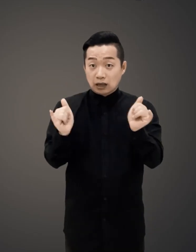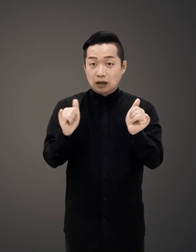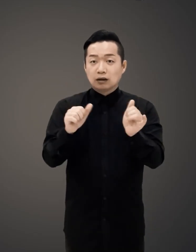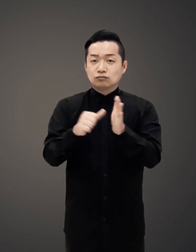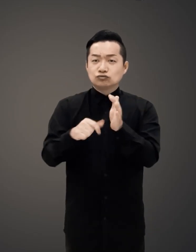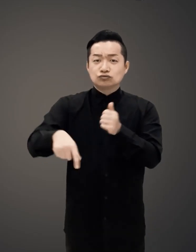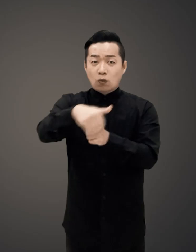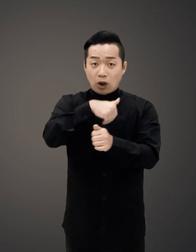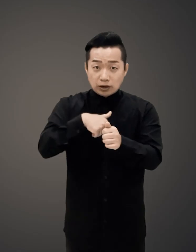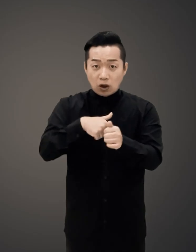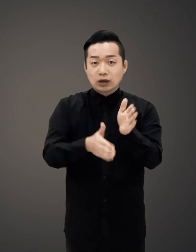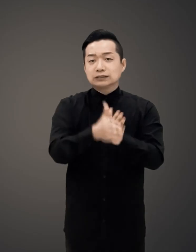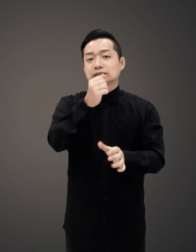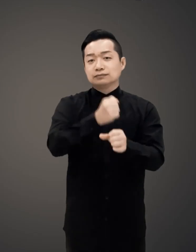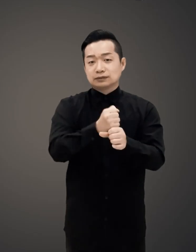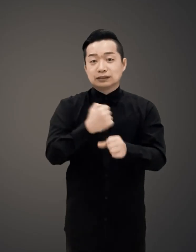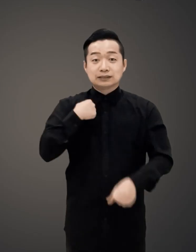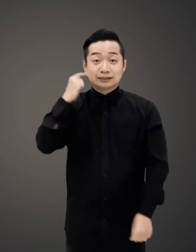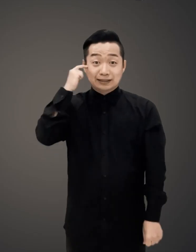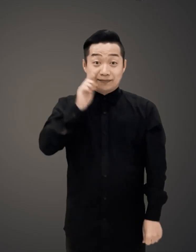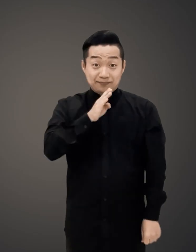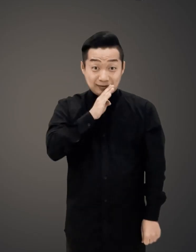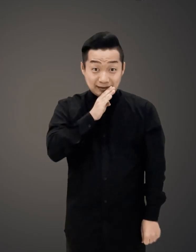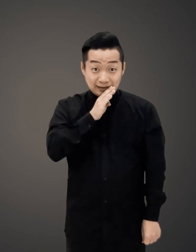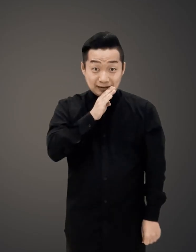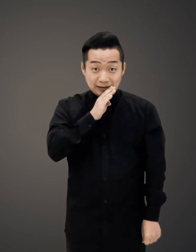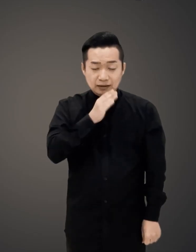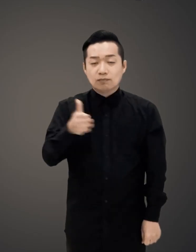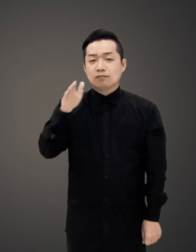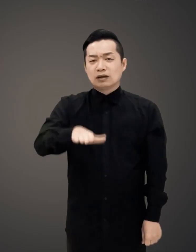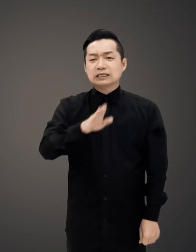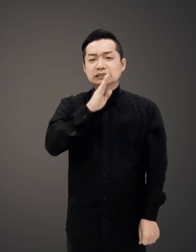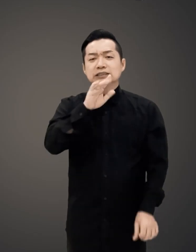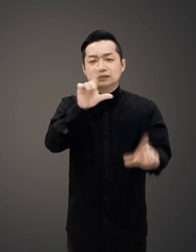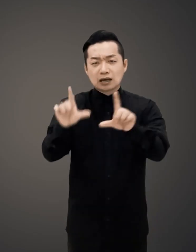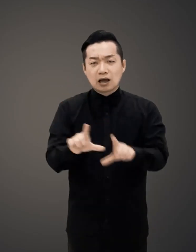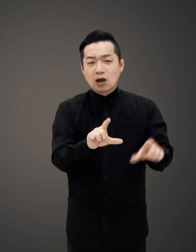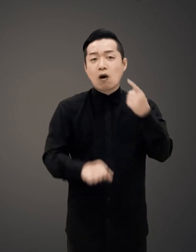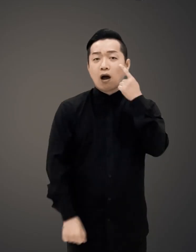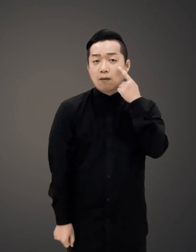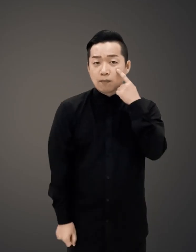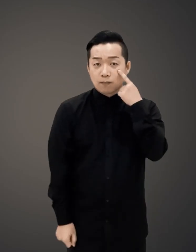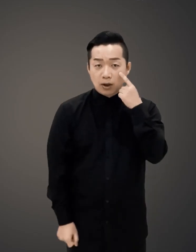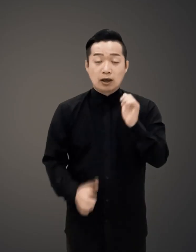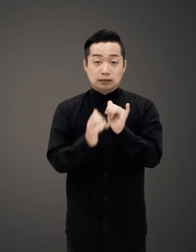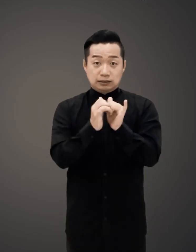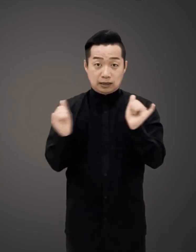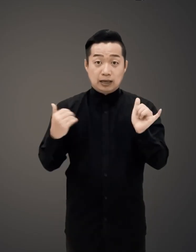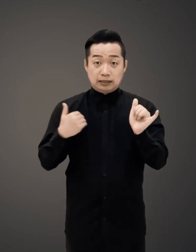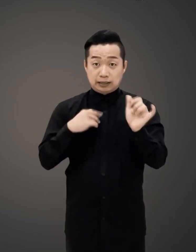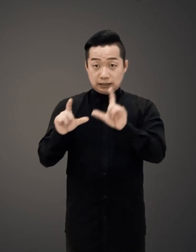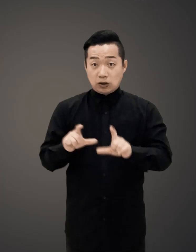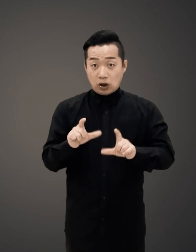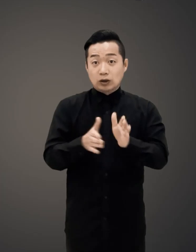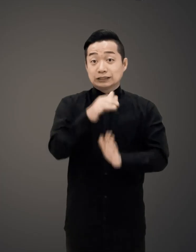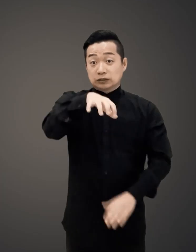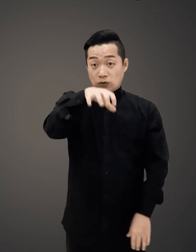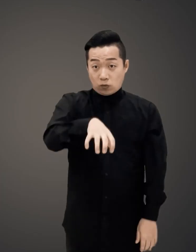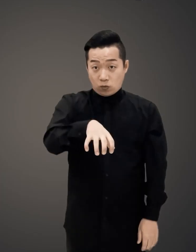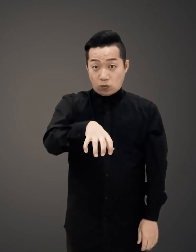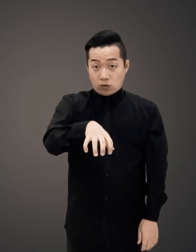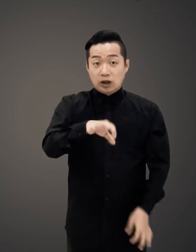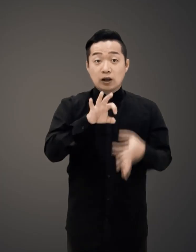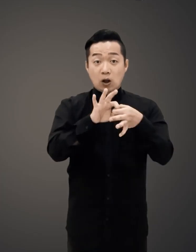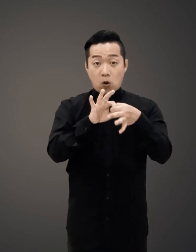사람들이 물리적인 환경인 도시를 만든다고 생각을 합니다. 하지만 실제로 생활을 하다 보면 사람들은 자기가 생활하는 그